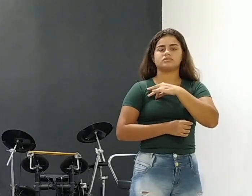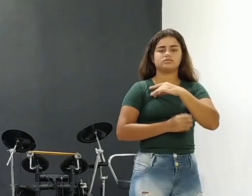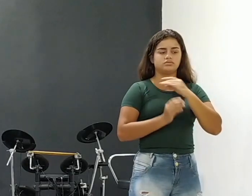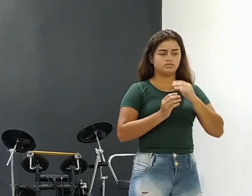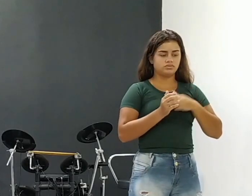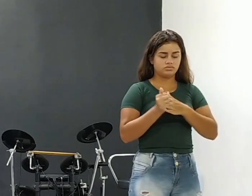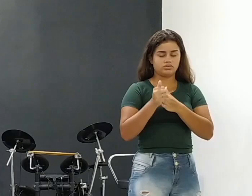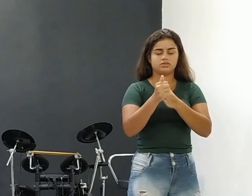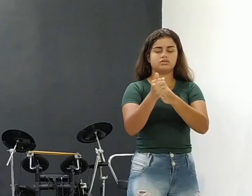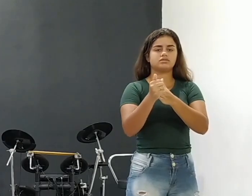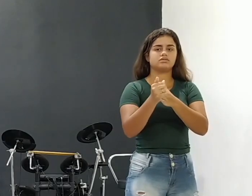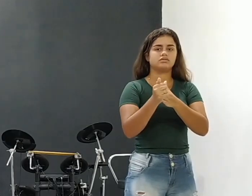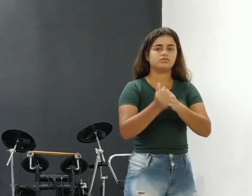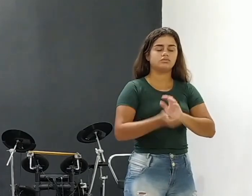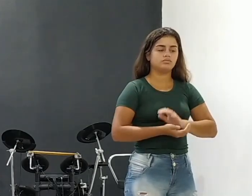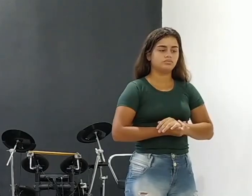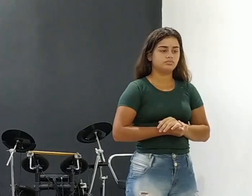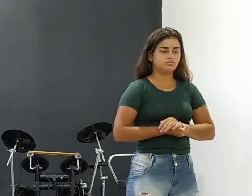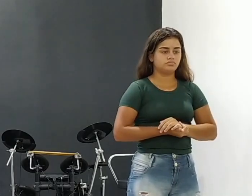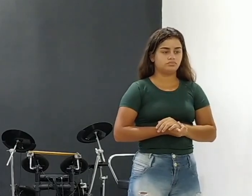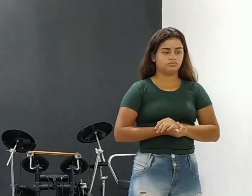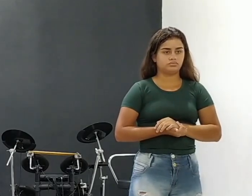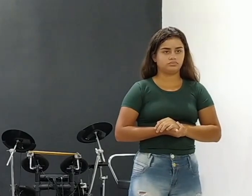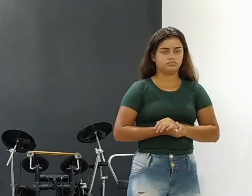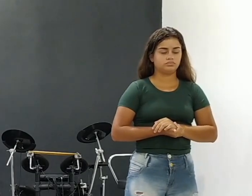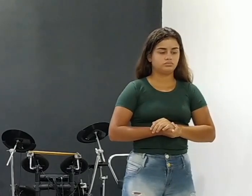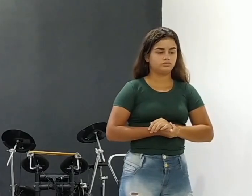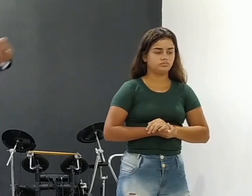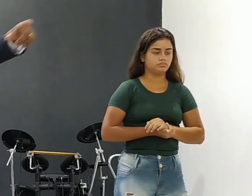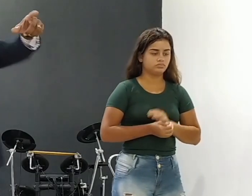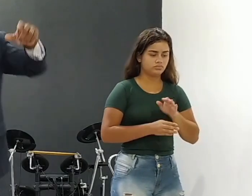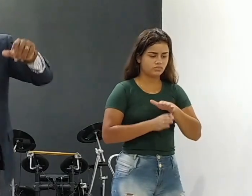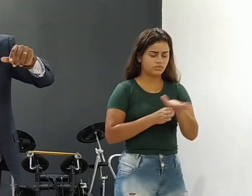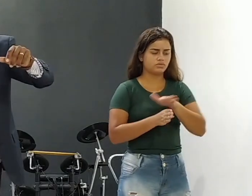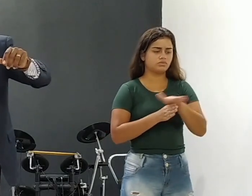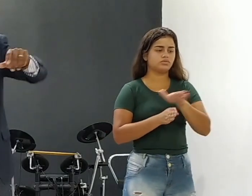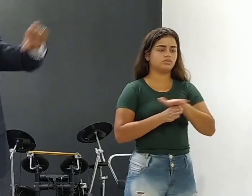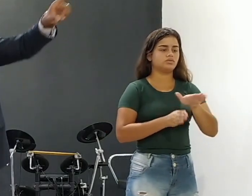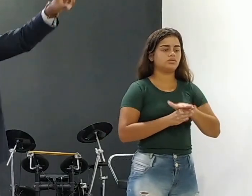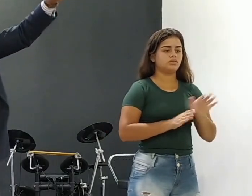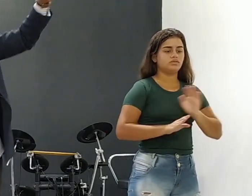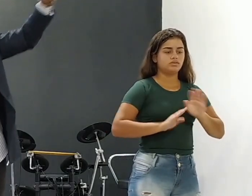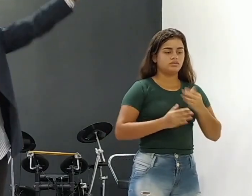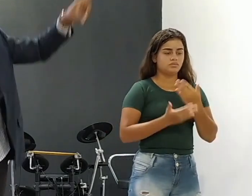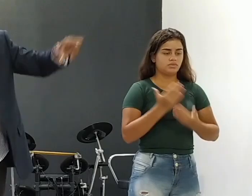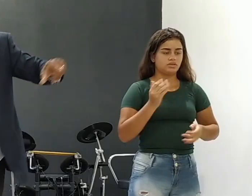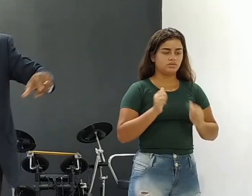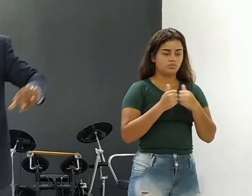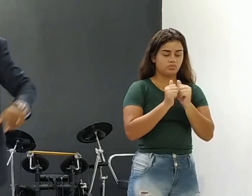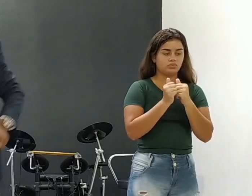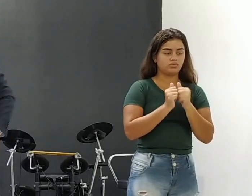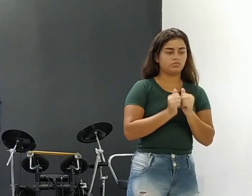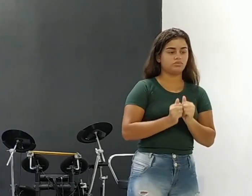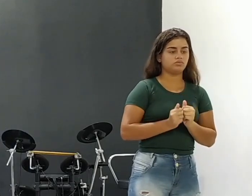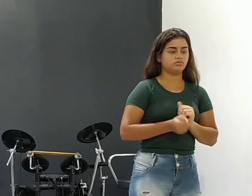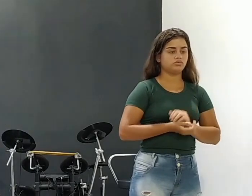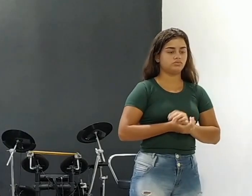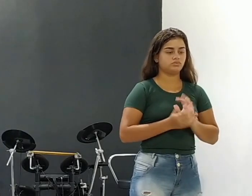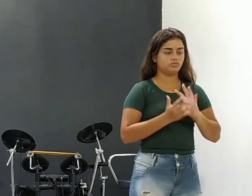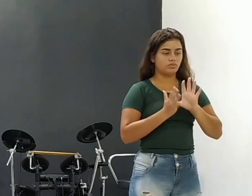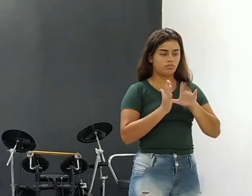te falando: não sai essa hora, sai daqui a pouco, fazendo você às vezes perder um ônibus, e você sofreu um assalto dentro daquele